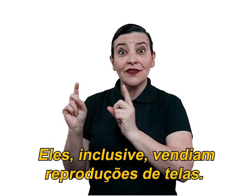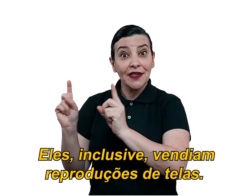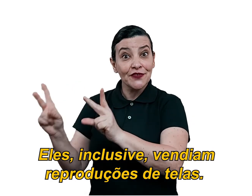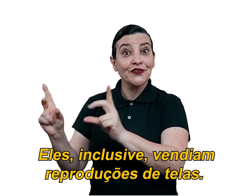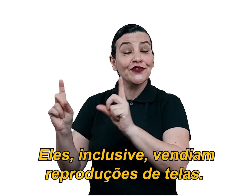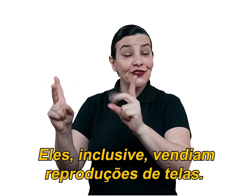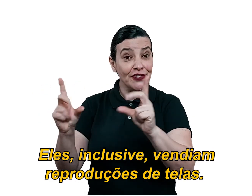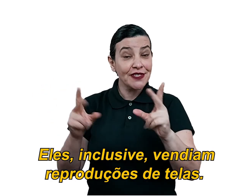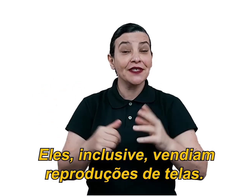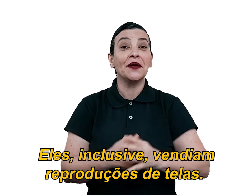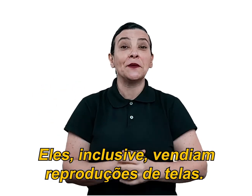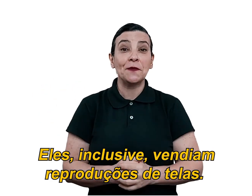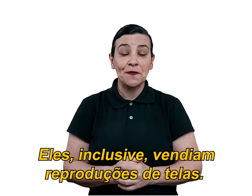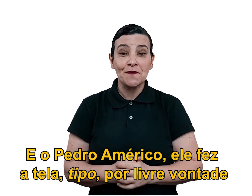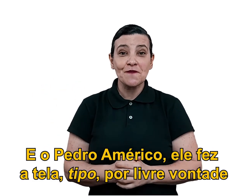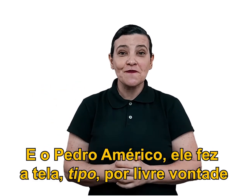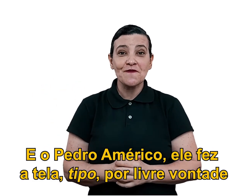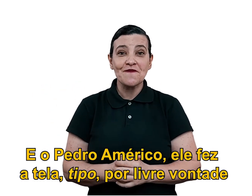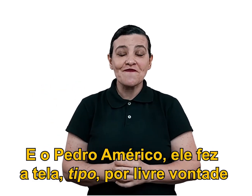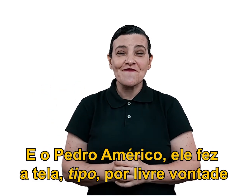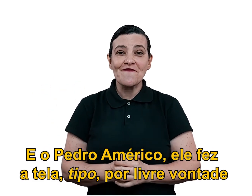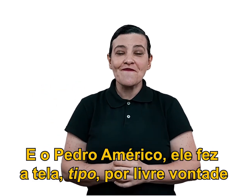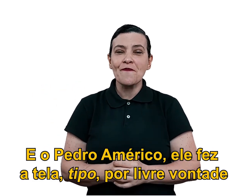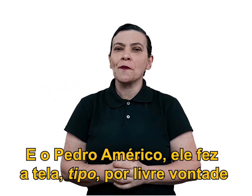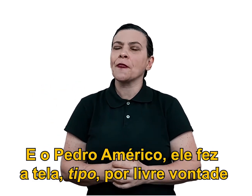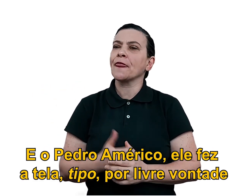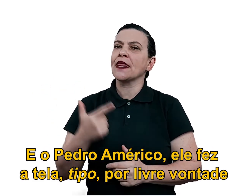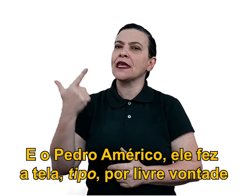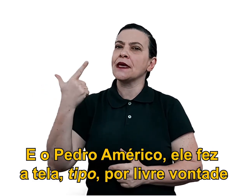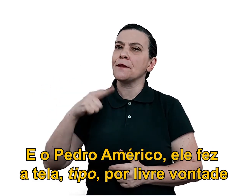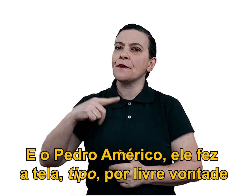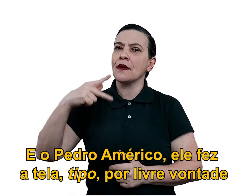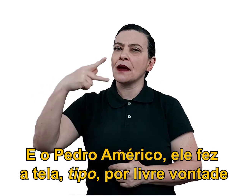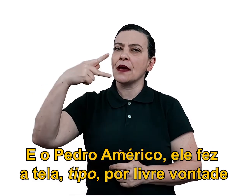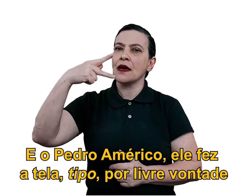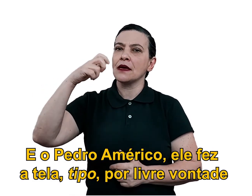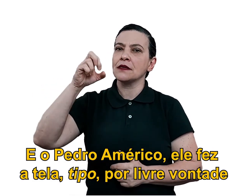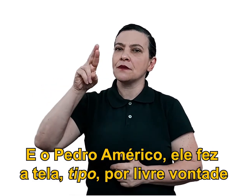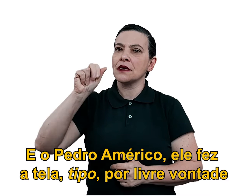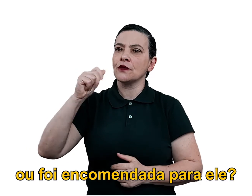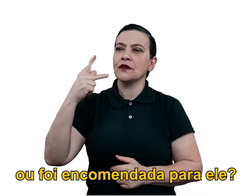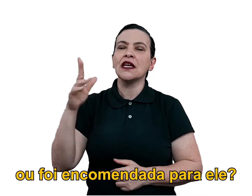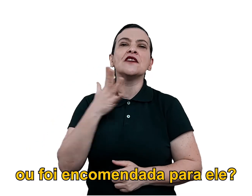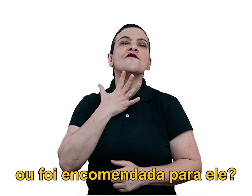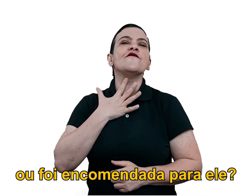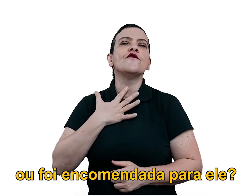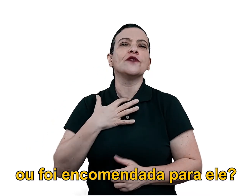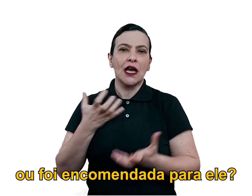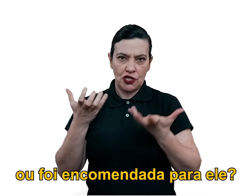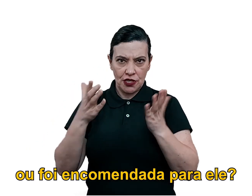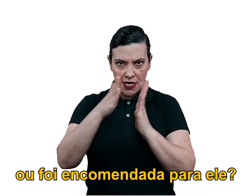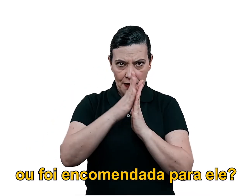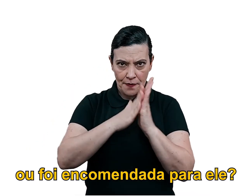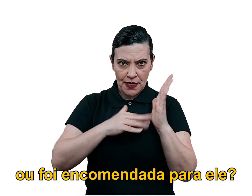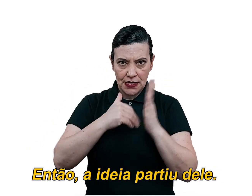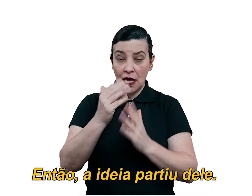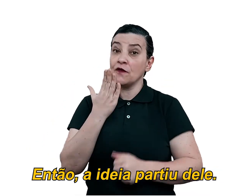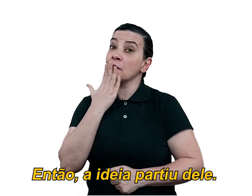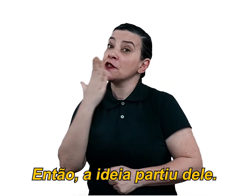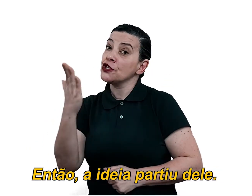telas. Uhum. E o Pedro Américo, ele fez a tela, tipo, por livre vontade ou foi encomendada para ele? Não, então, a ideia